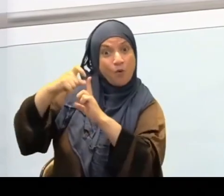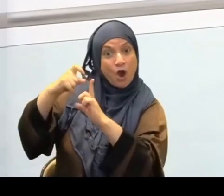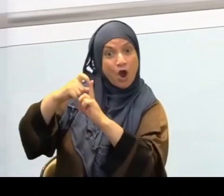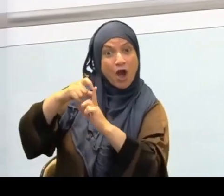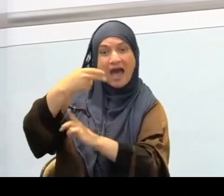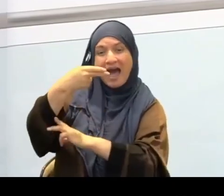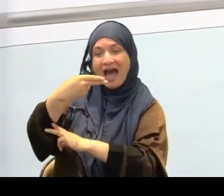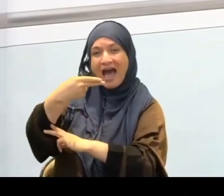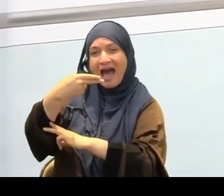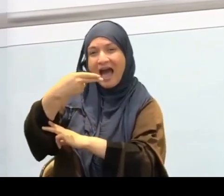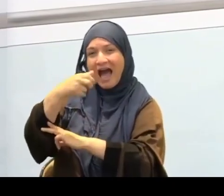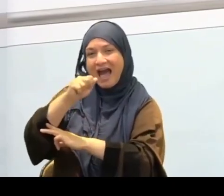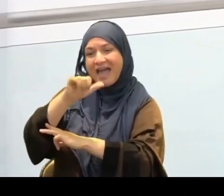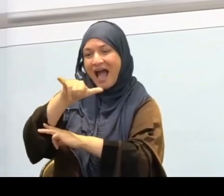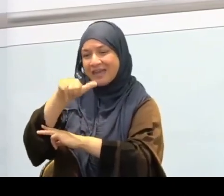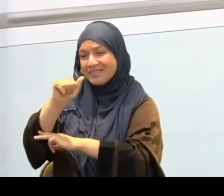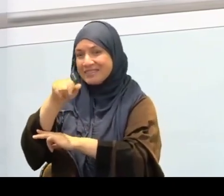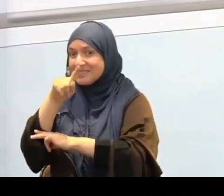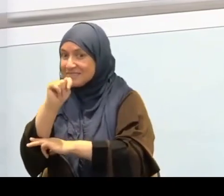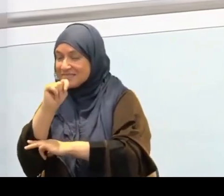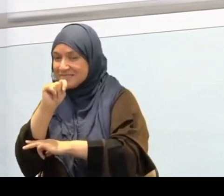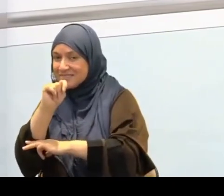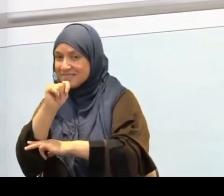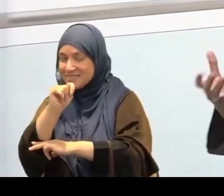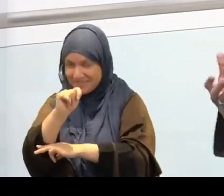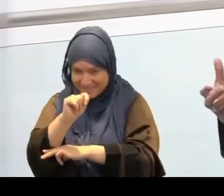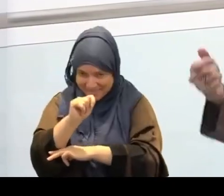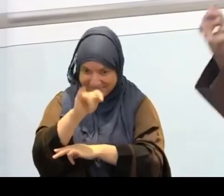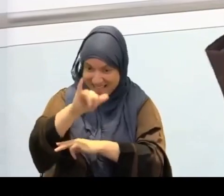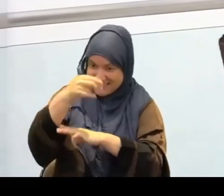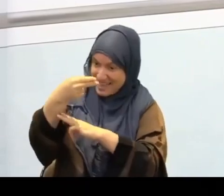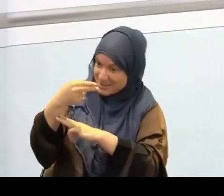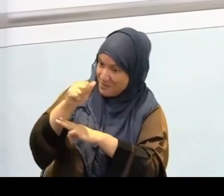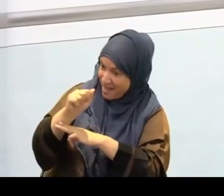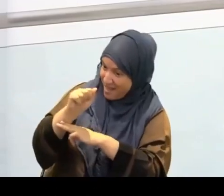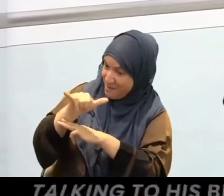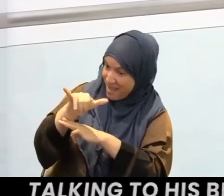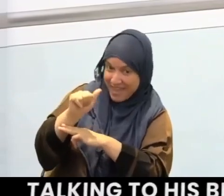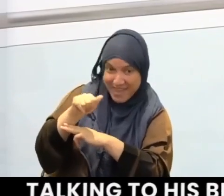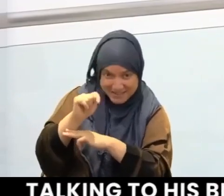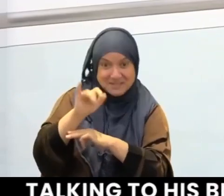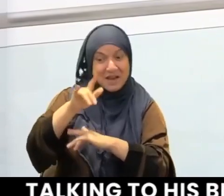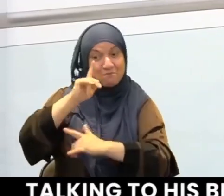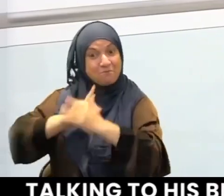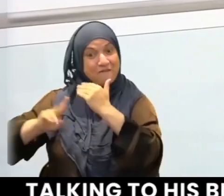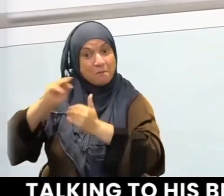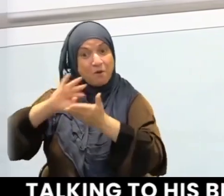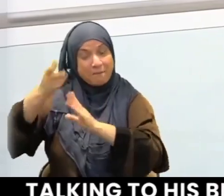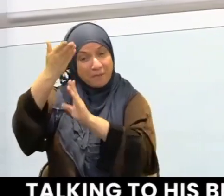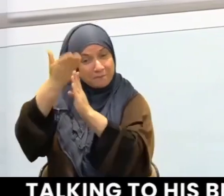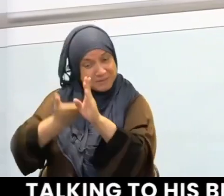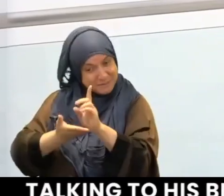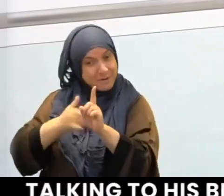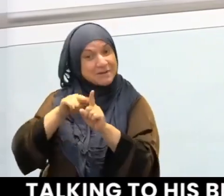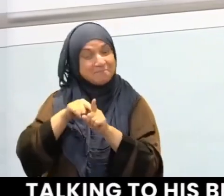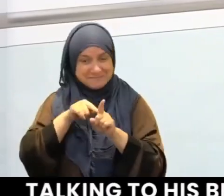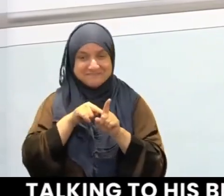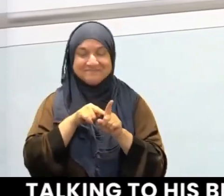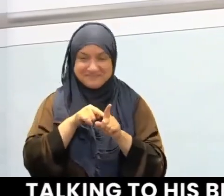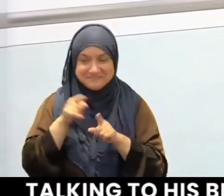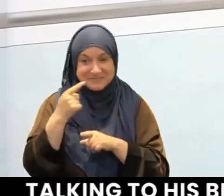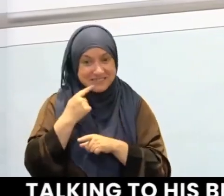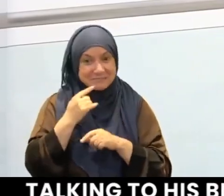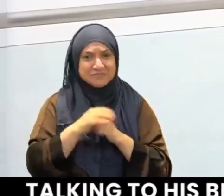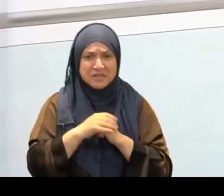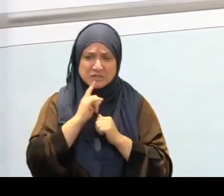Even in the society of the Prophet ﷺ, the Prophet ﷺ walked by a man that was talking to his brother and telling him to stop being so shy,